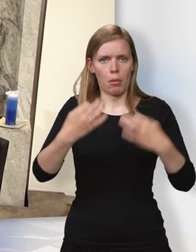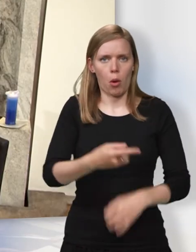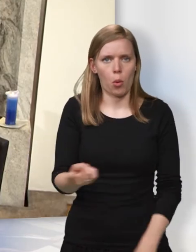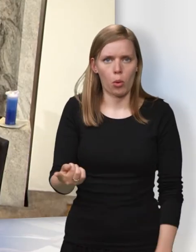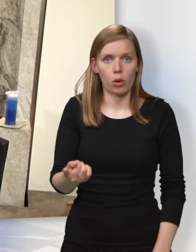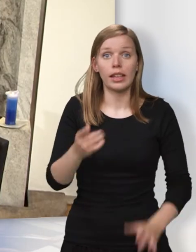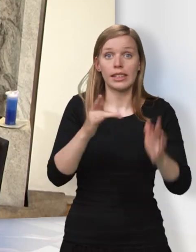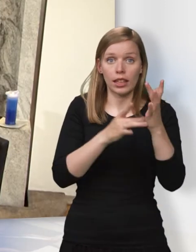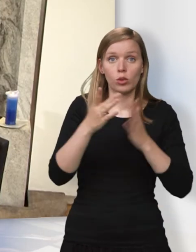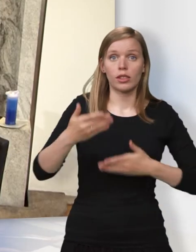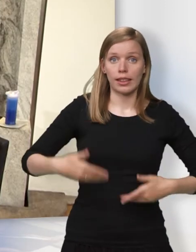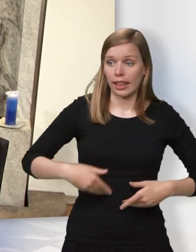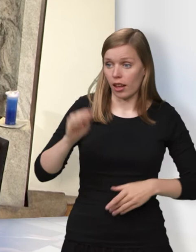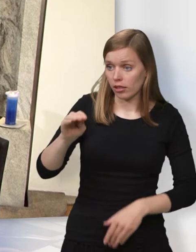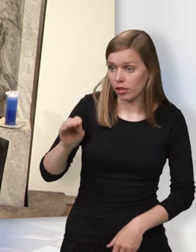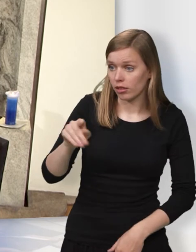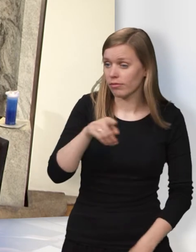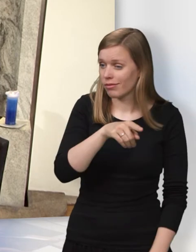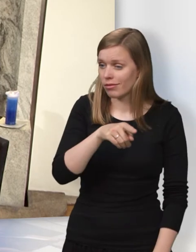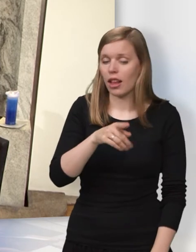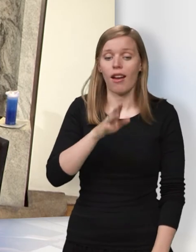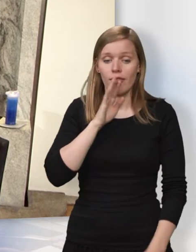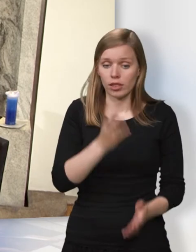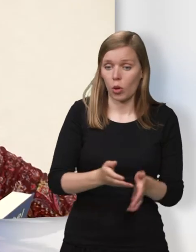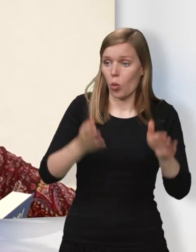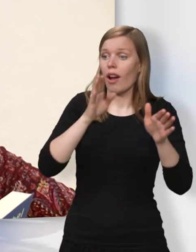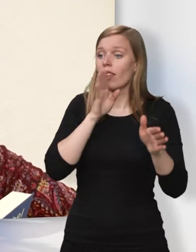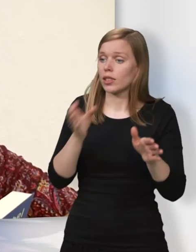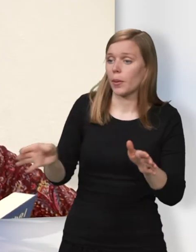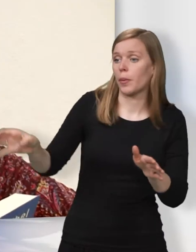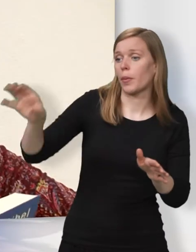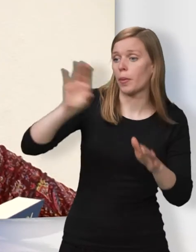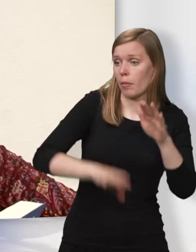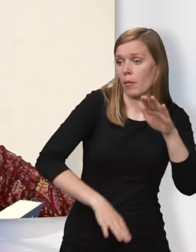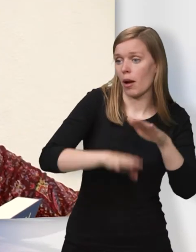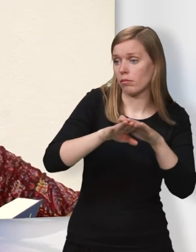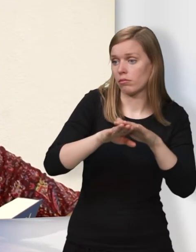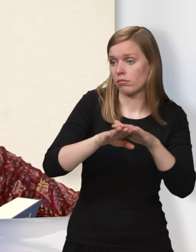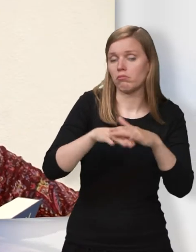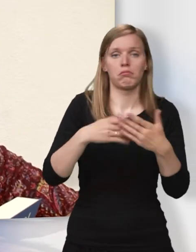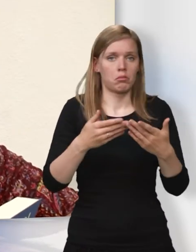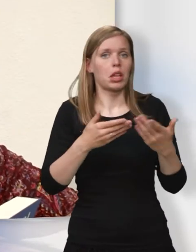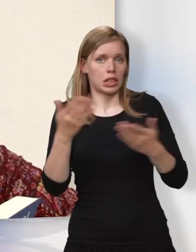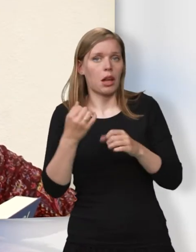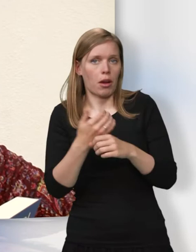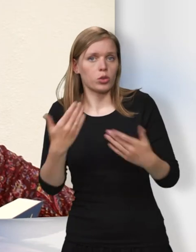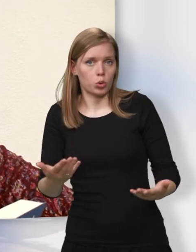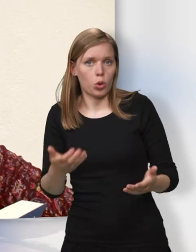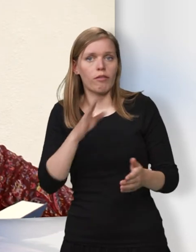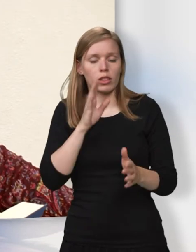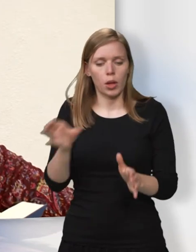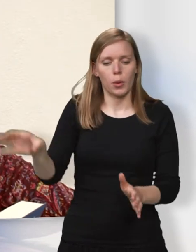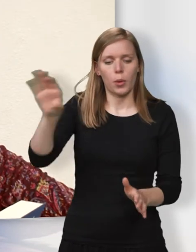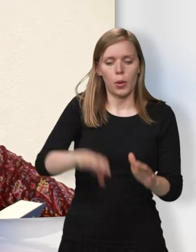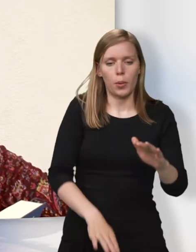ihnen: Füllet die Wasserkrüge mit Wasser. Und sie füllten sie bis oben an. Und er spricht